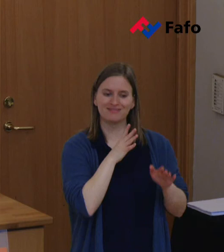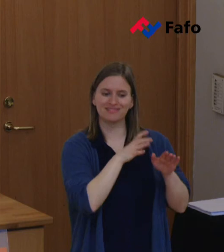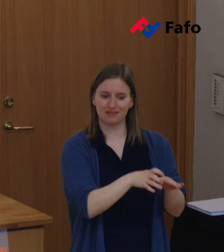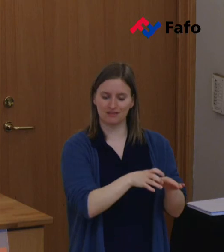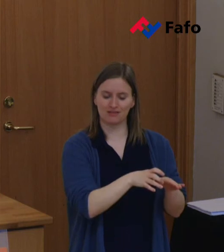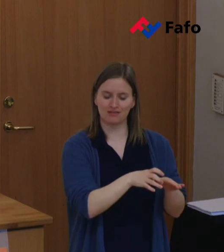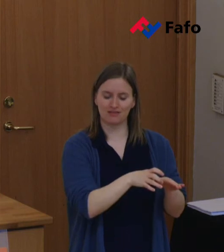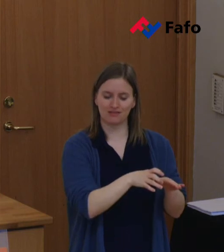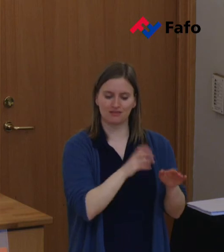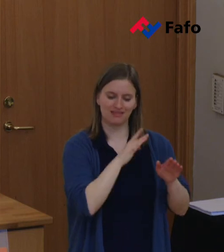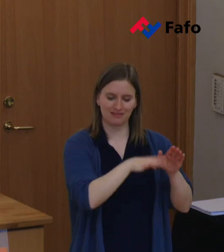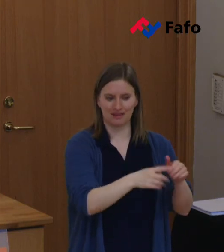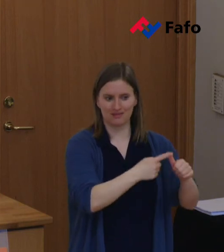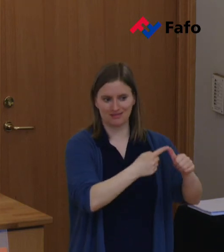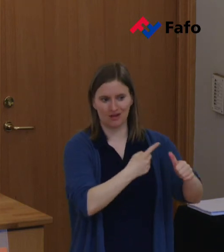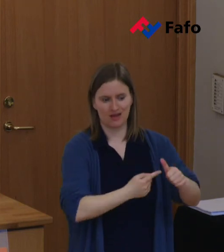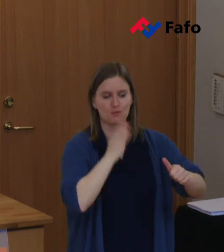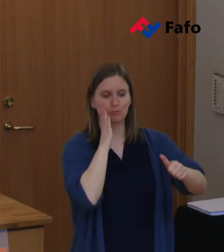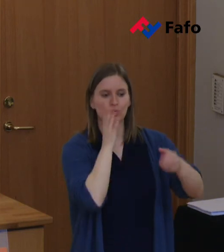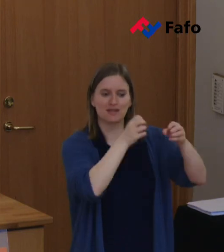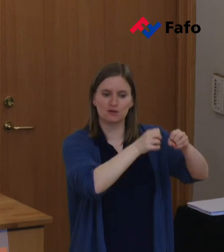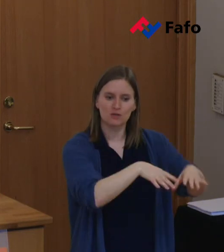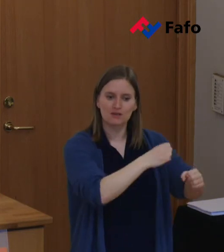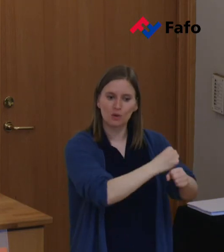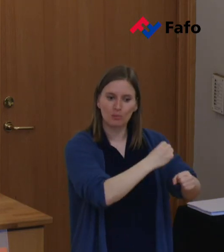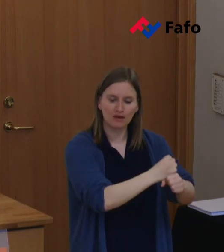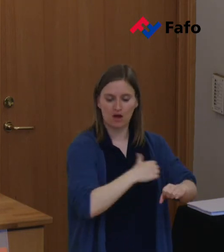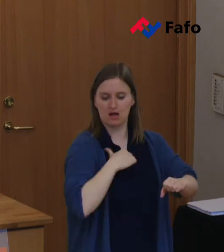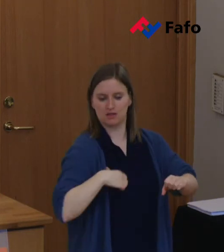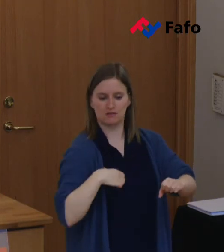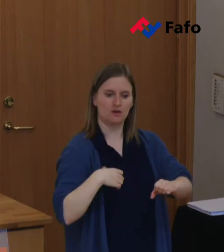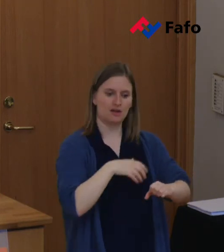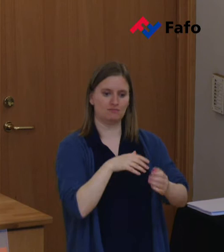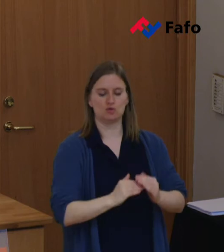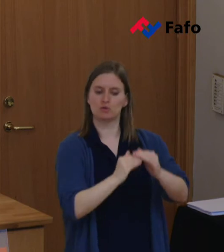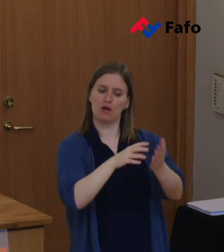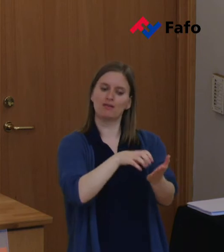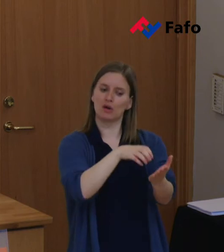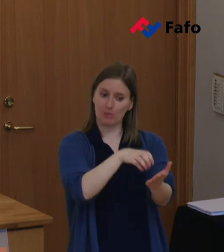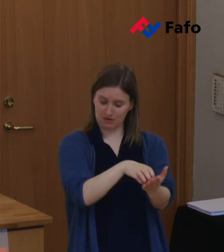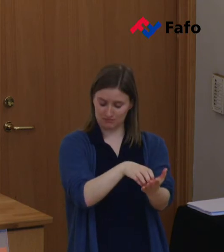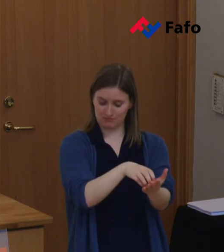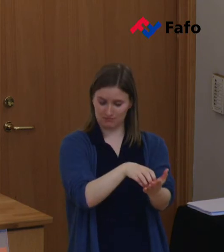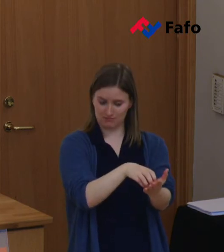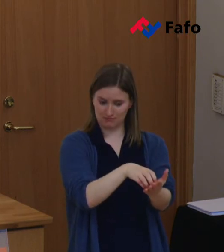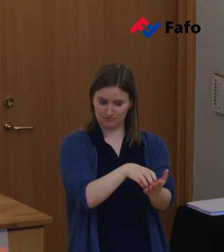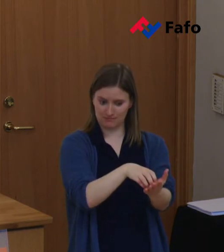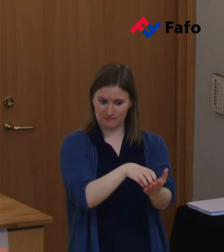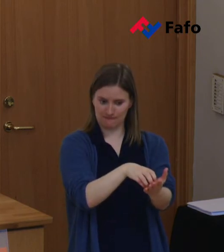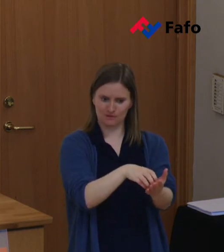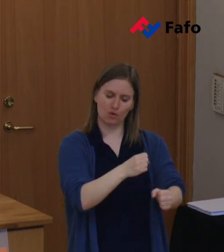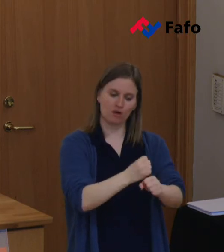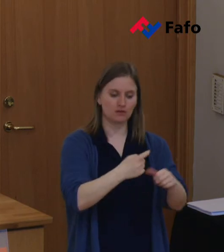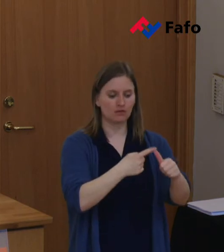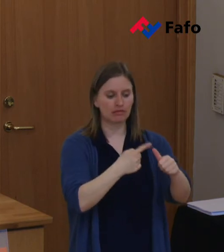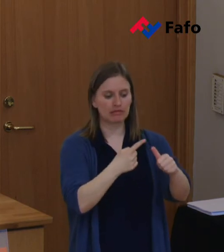var bostedsløshetsjobbing et ansvar som lå i Sosialdepartementet. Og så kom det faktisk en